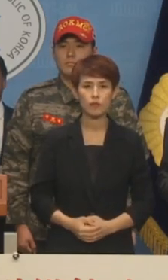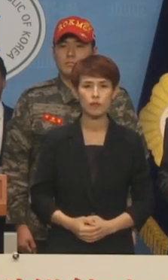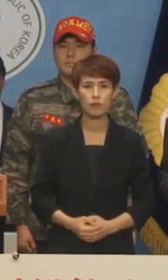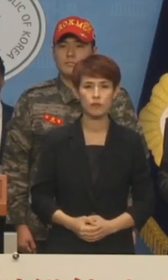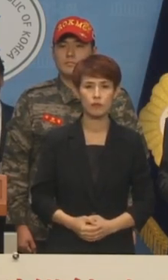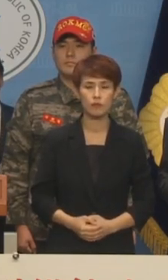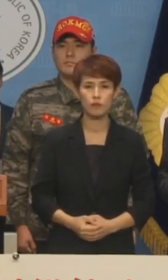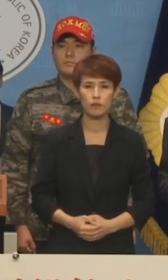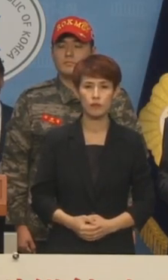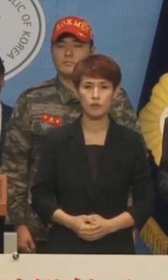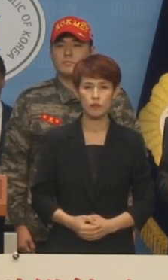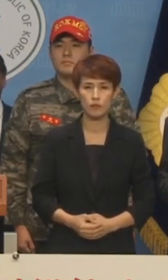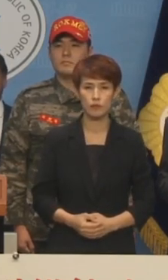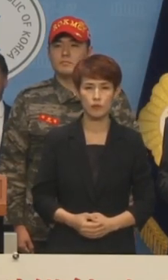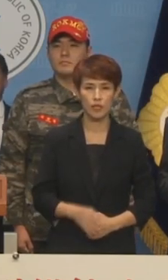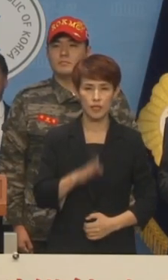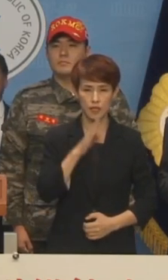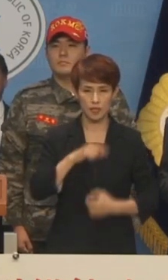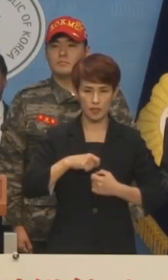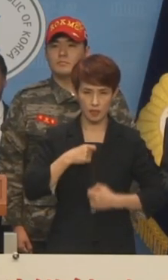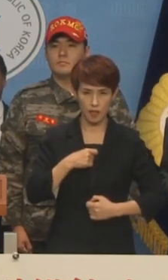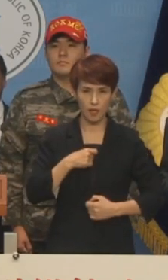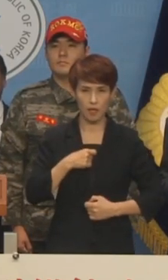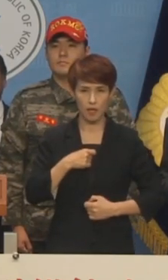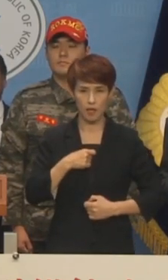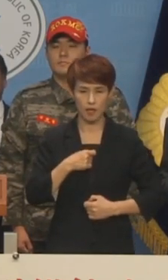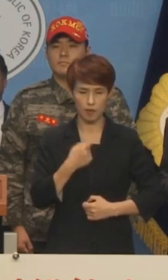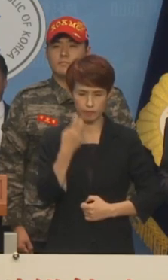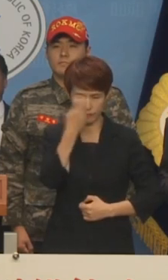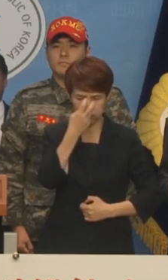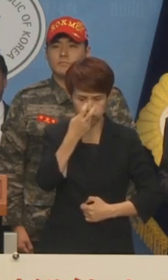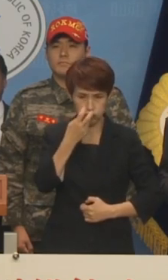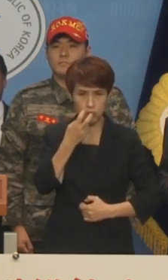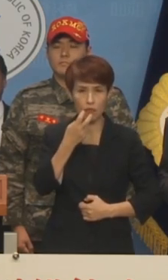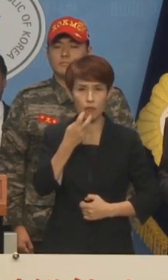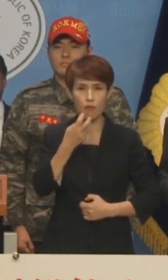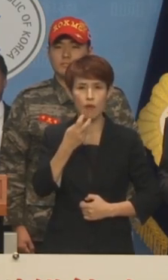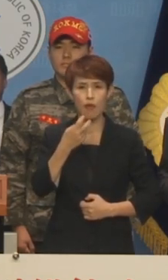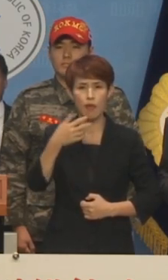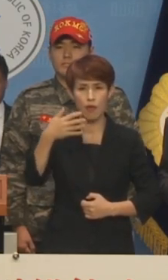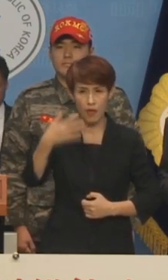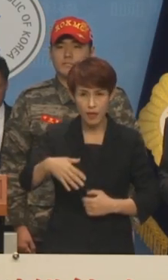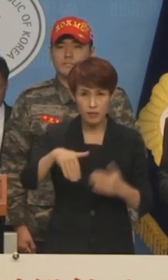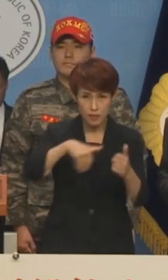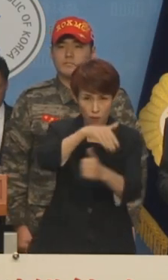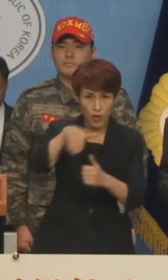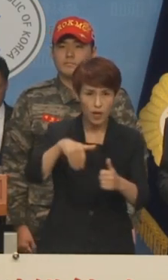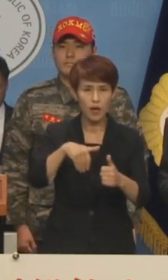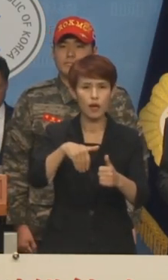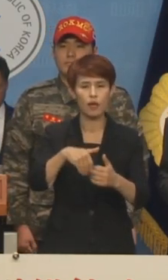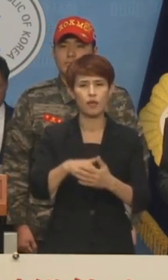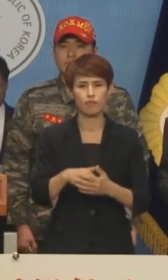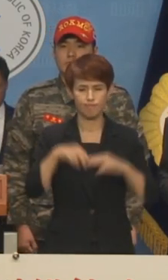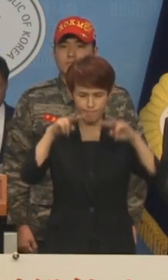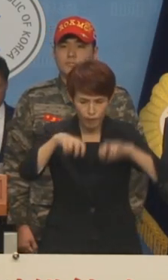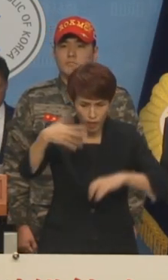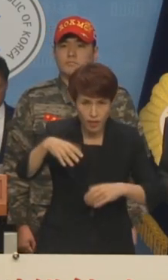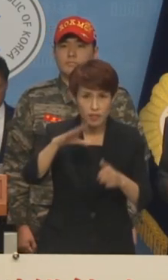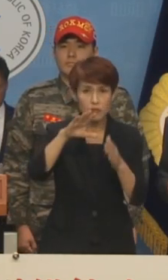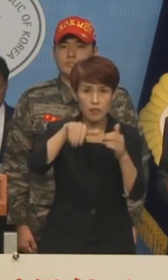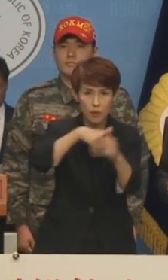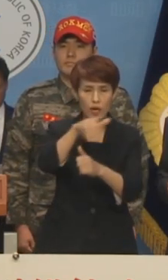그럼에도 불구하고 지금 진상규명이 안 되고 있는 이 답답한 상황을 반드시 저희가 특검법 통과를 시켜서